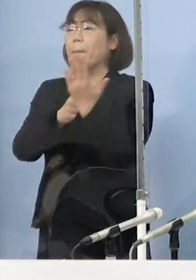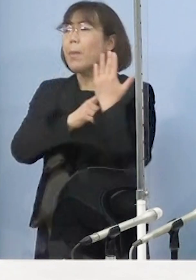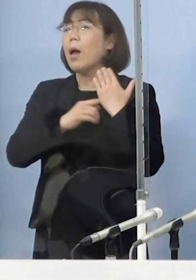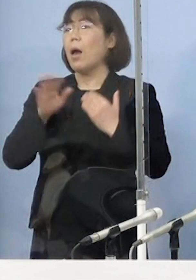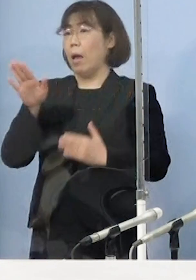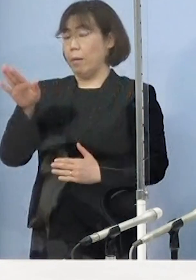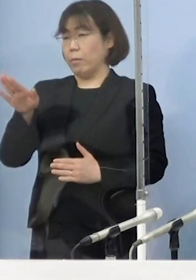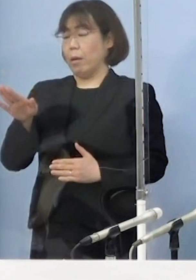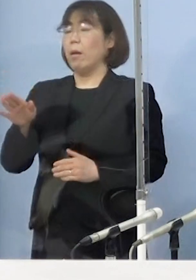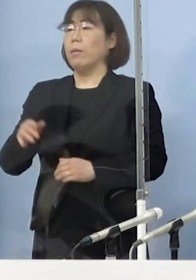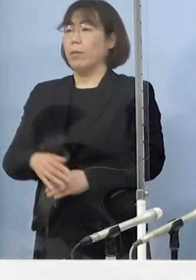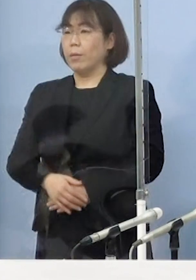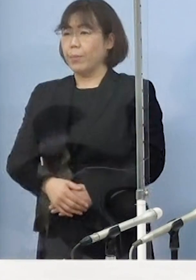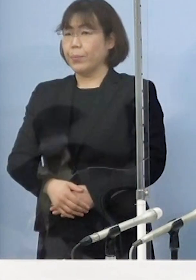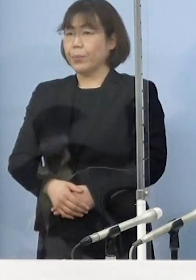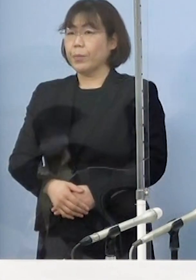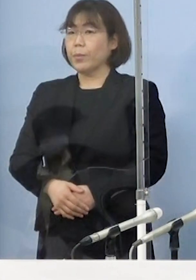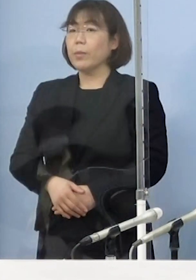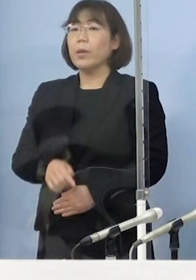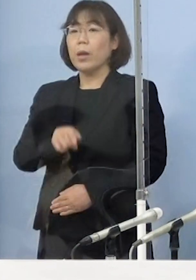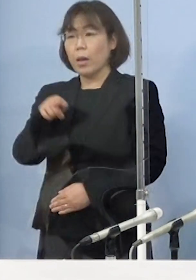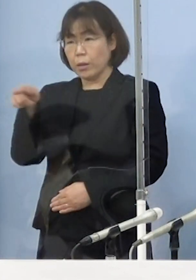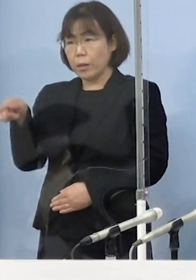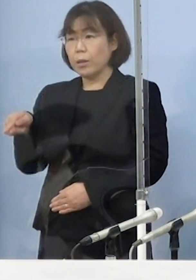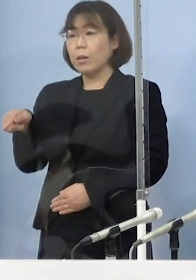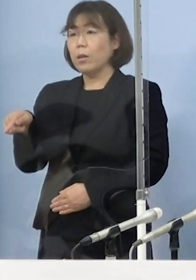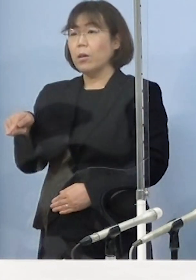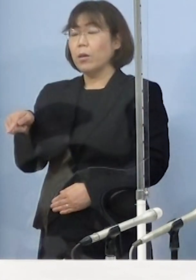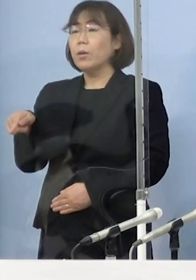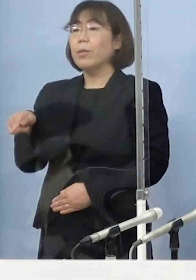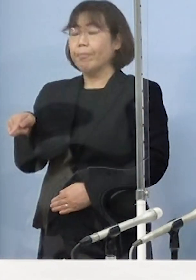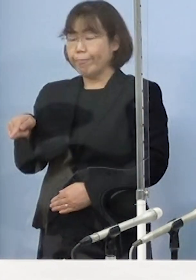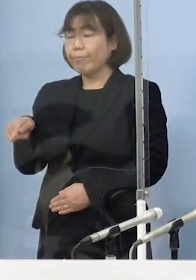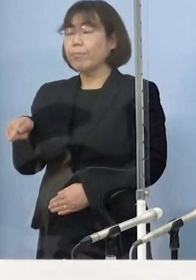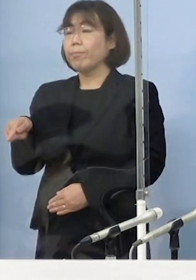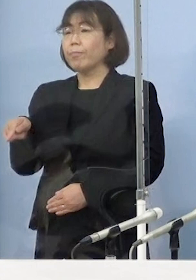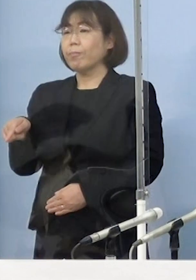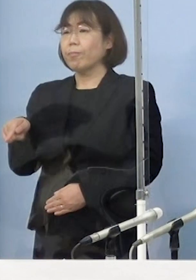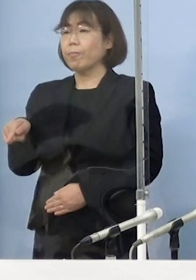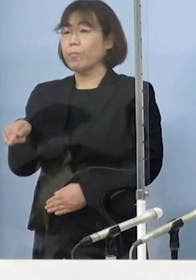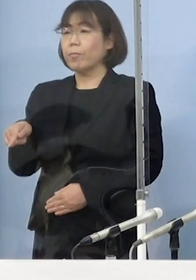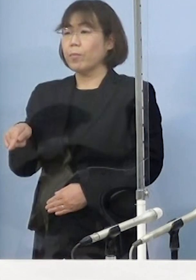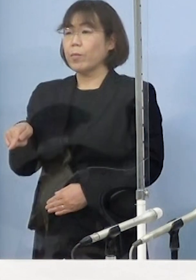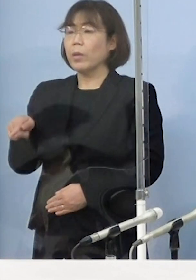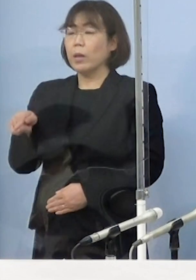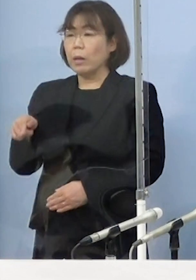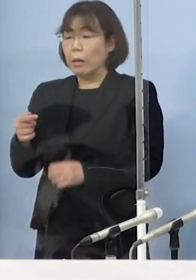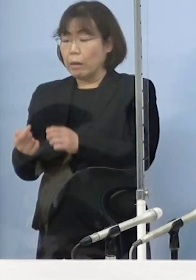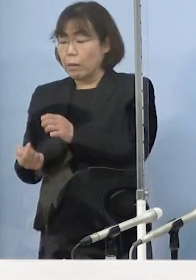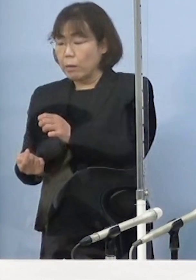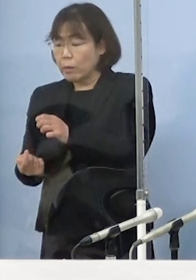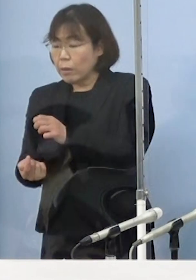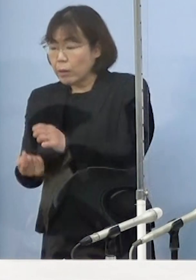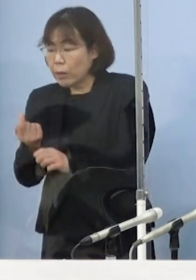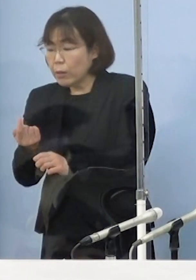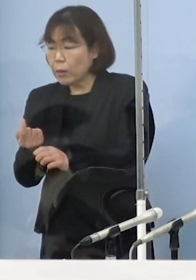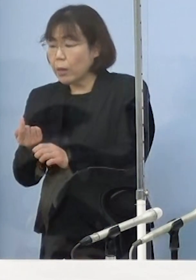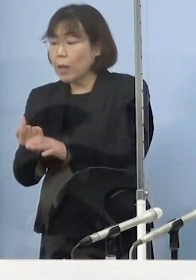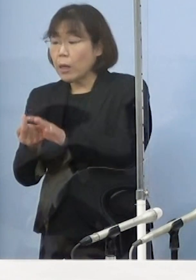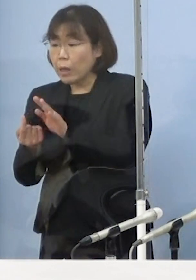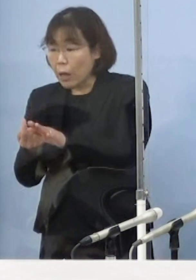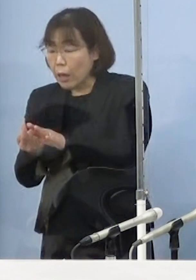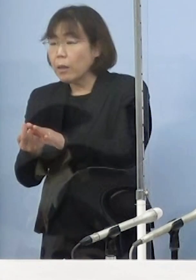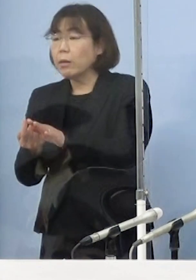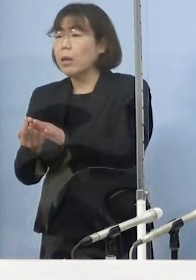に、徳島の後に。ですからやはりそうしたものについては、短所が出た時にピチッと、もち